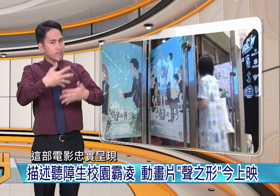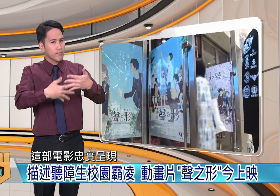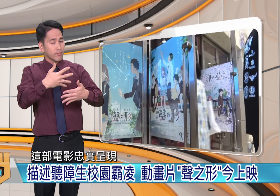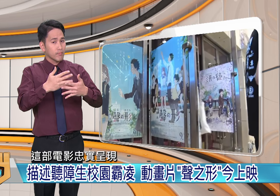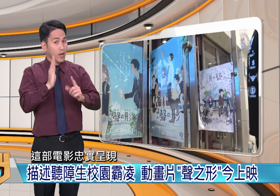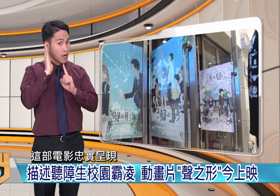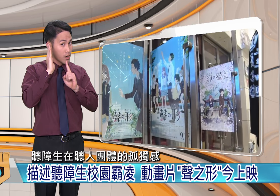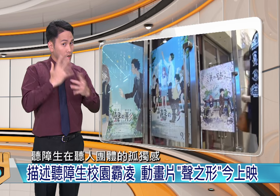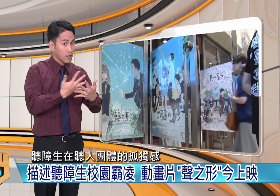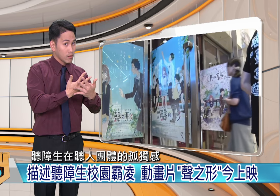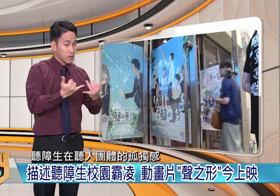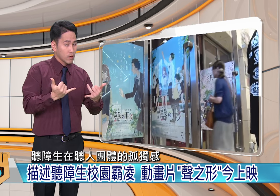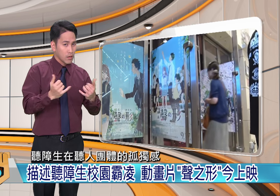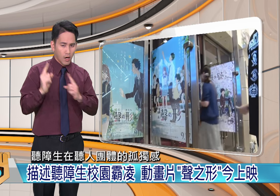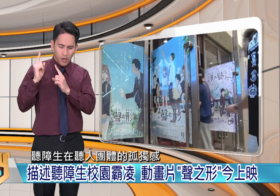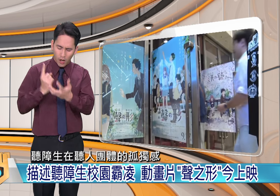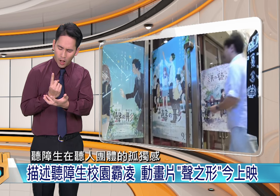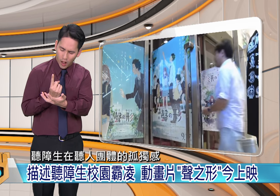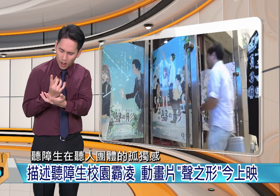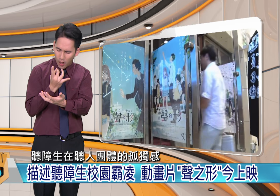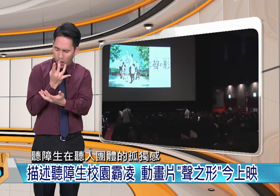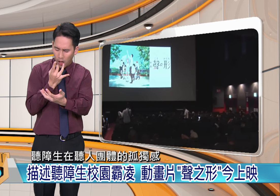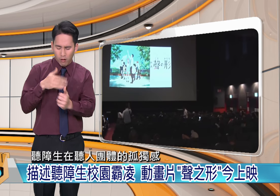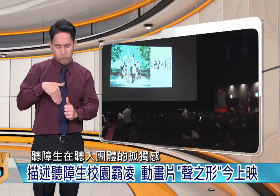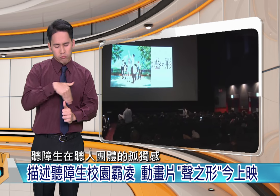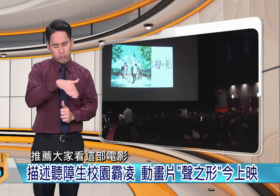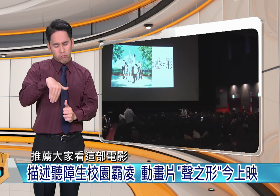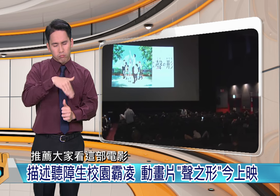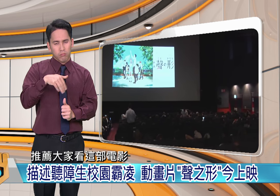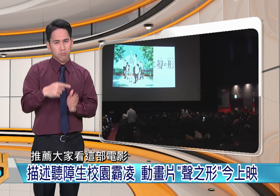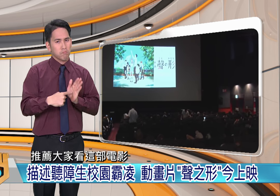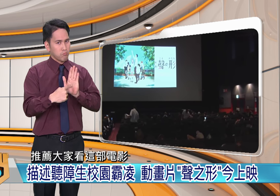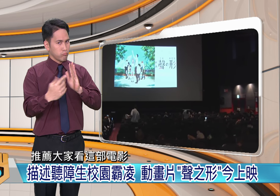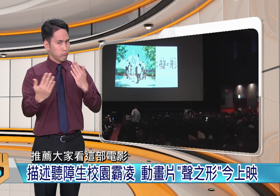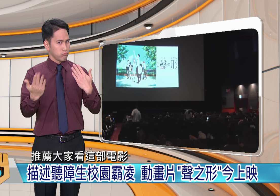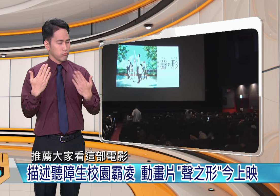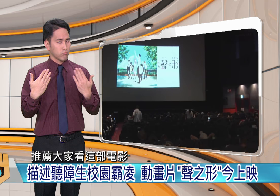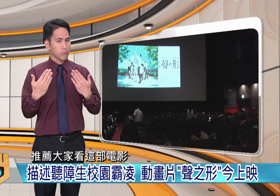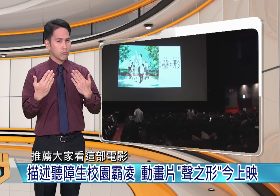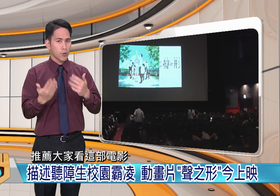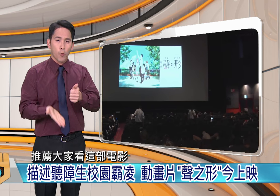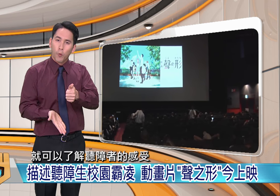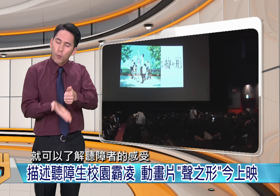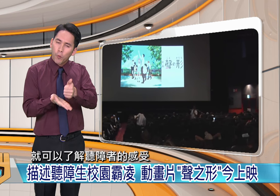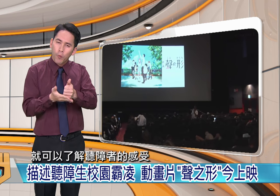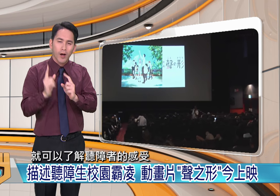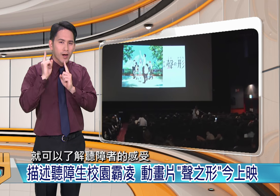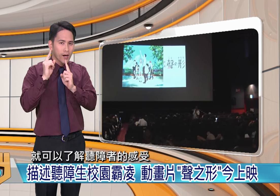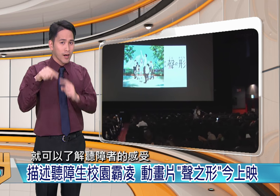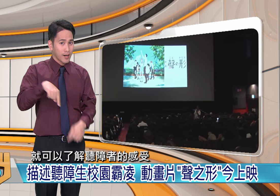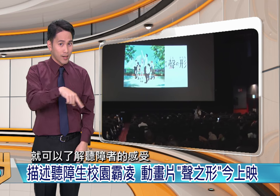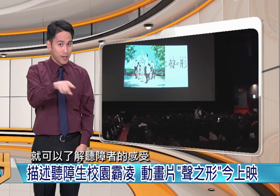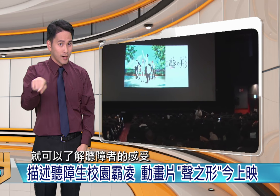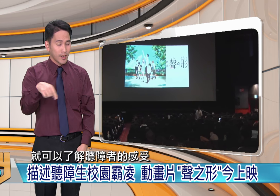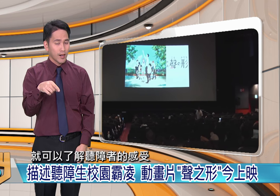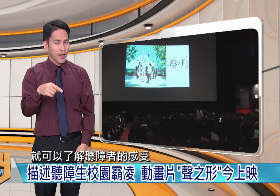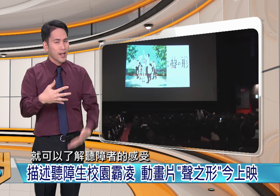障生在听人团体的孤独感，推荐大家看这部电影，就可以了解听障者的感